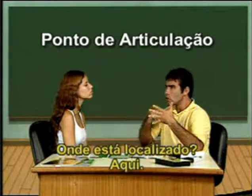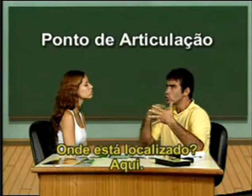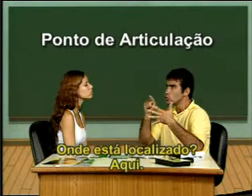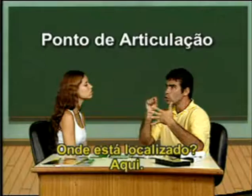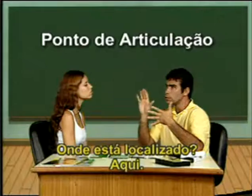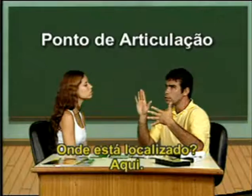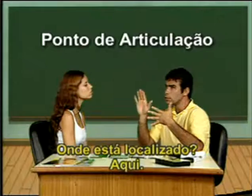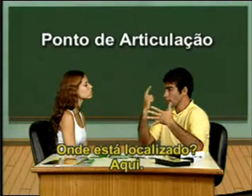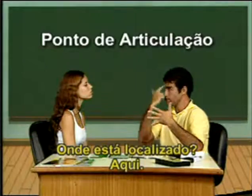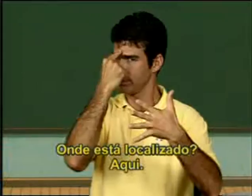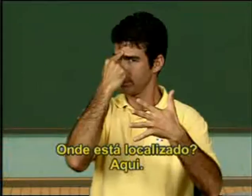Onde está localizado?